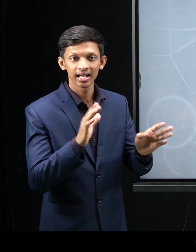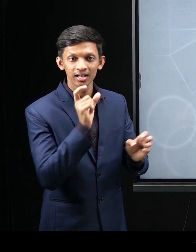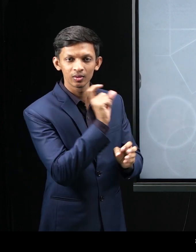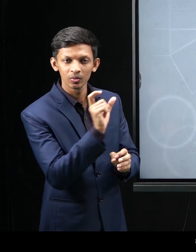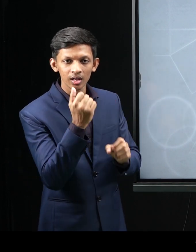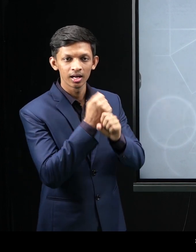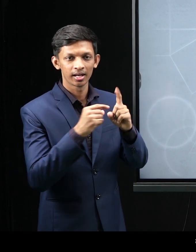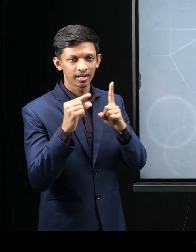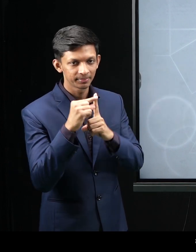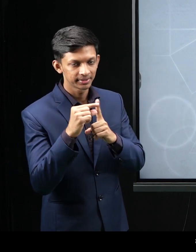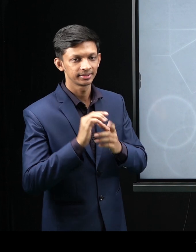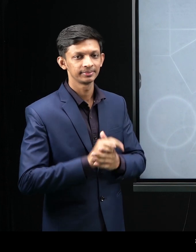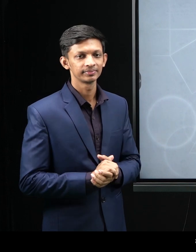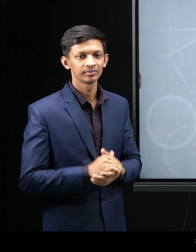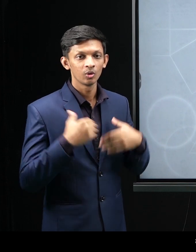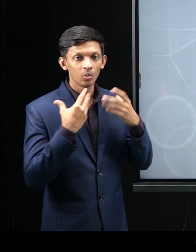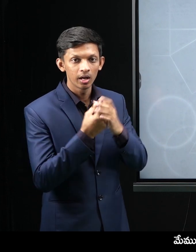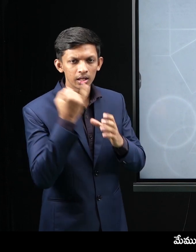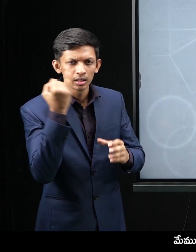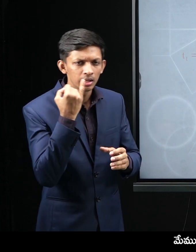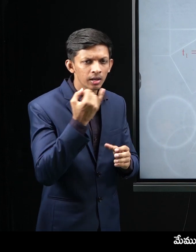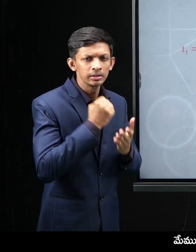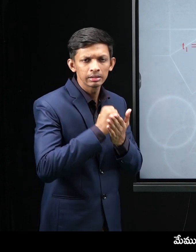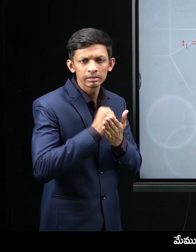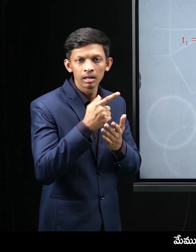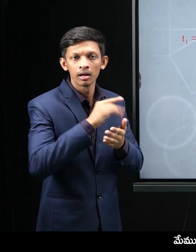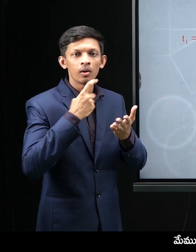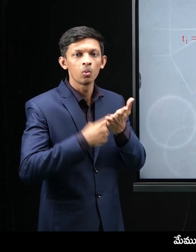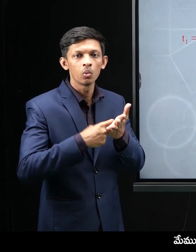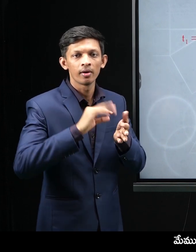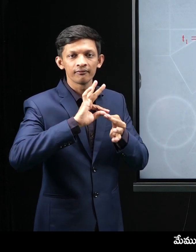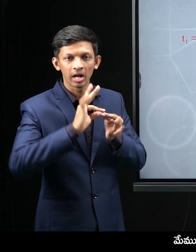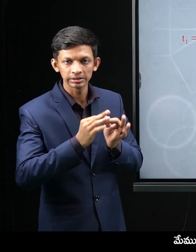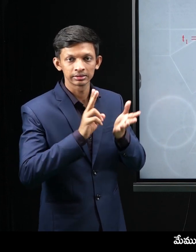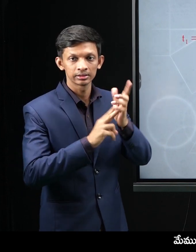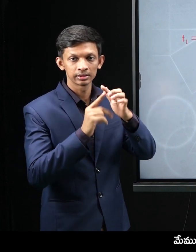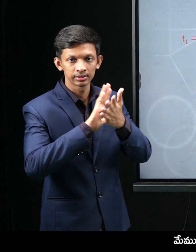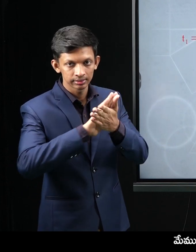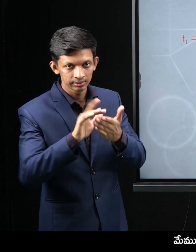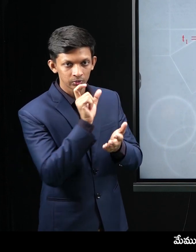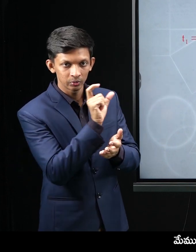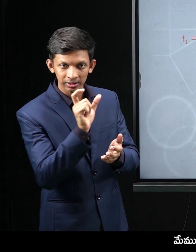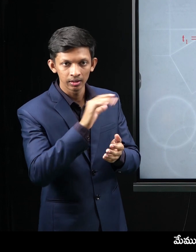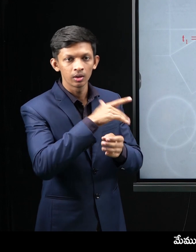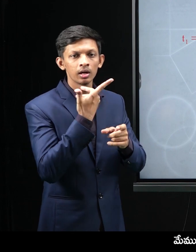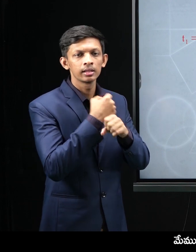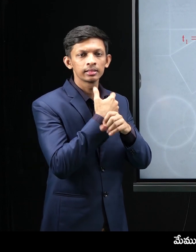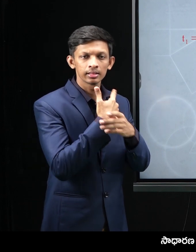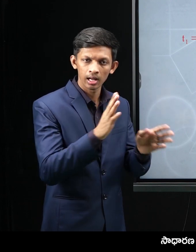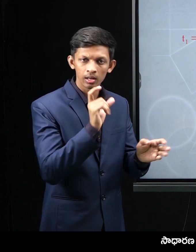జ్యామితీయ పురోగతి యొక్క సాధారణ పదం. మనం జామెట్రిక్ ప్రోగ్రెషన్ జీపీ యొక్క nవ పదం లేదా సాధారణ